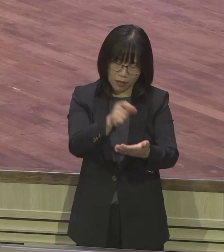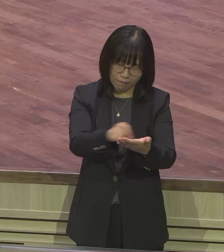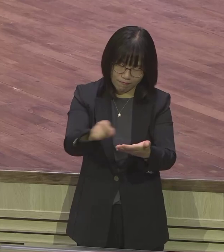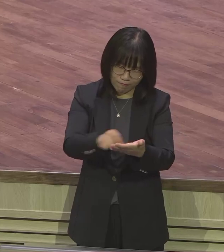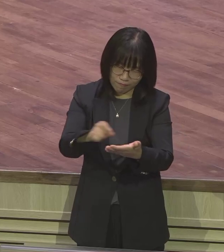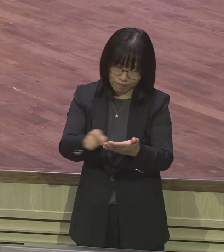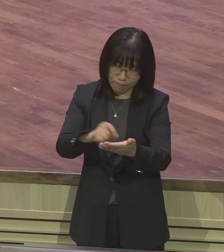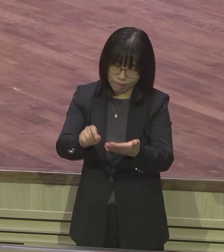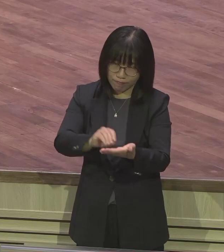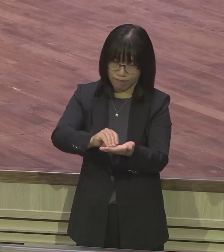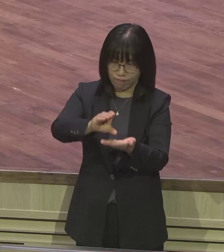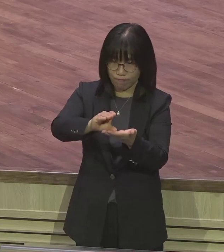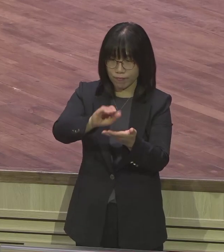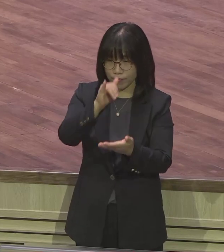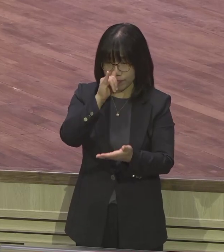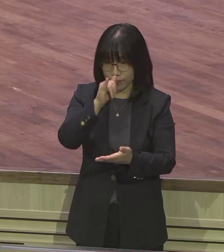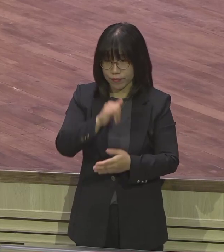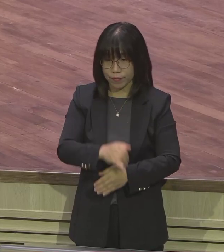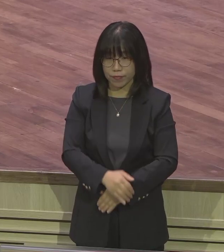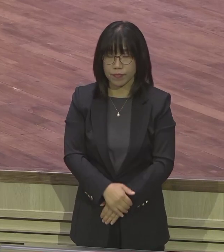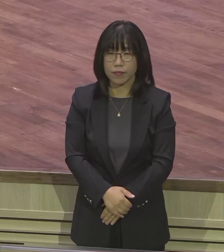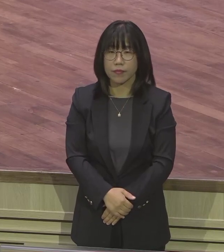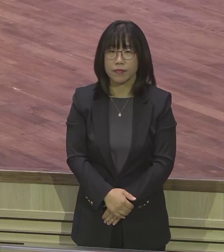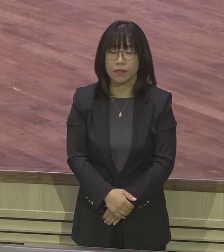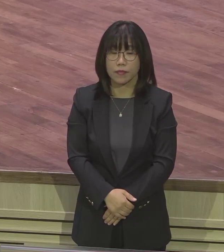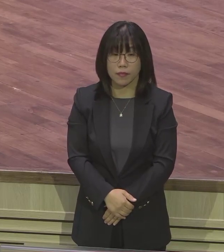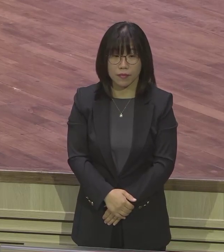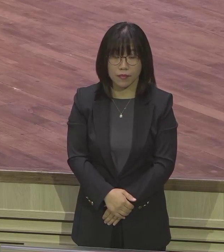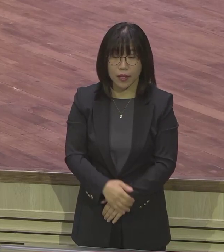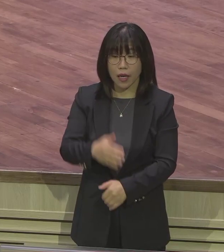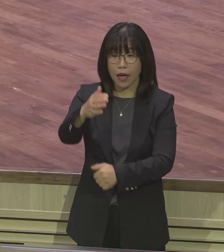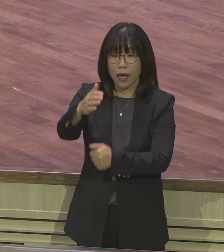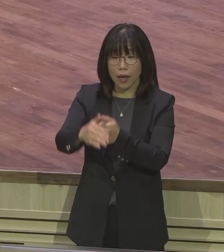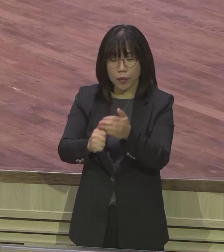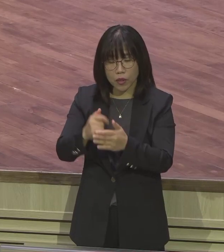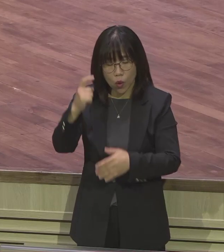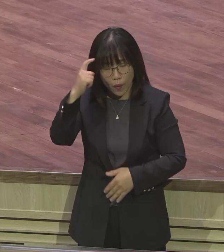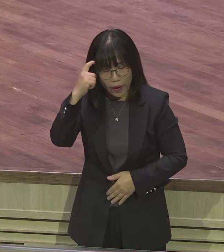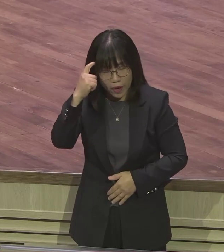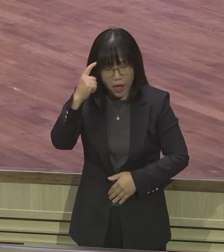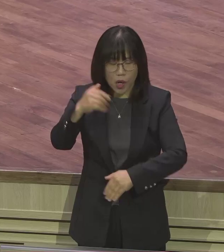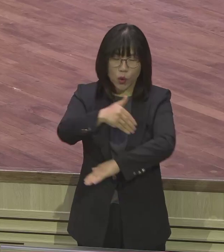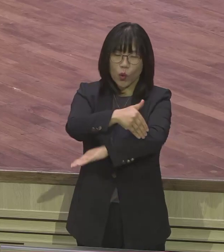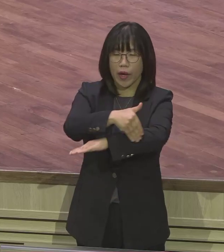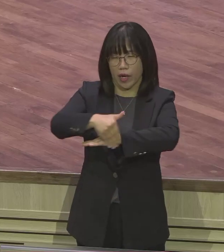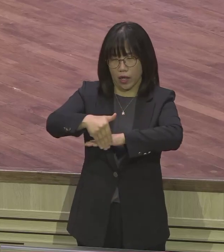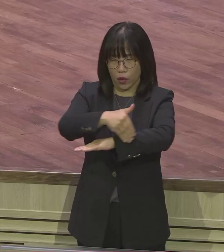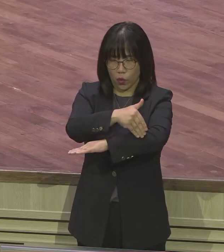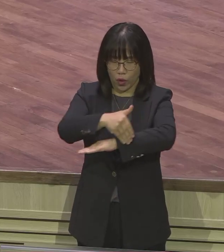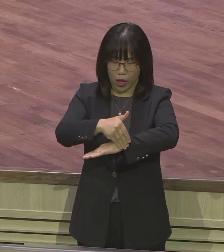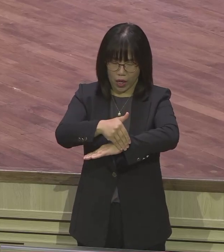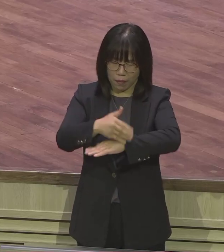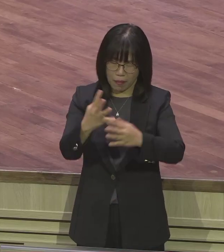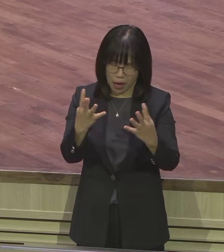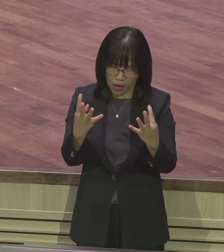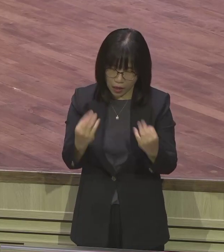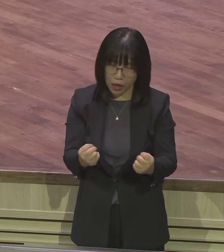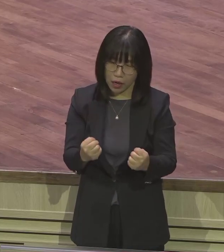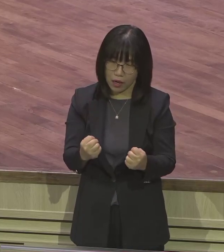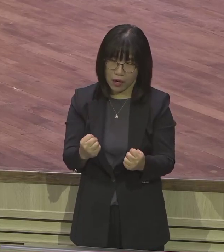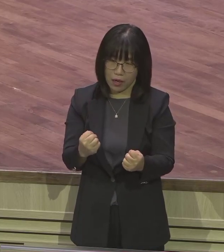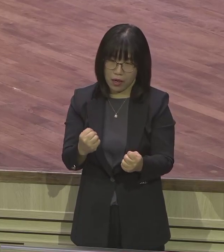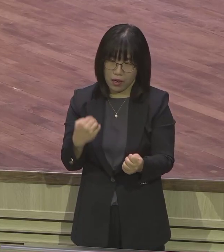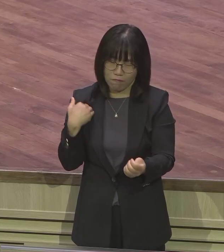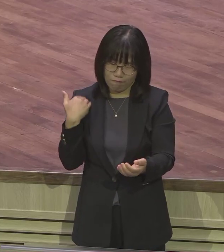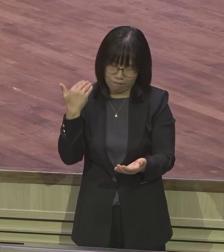그렇게 하기 때문에 그렇습니다. 하나님께서 이루실 큰 구원의 계획입니다. 지금 우리는 결과를